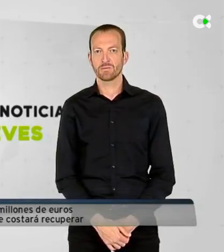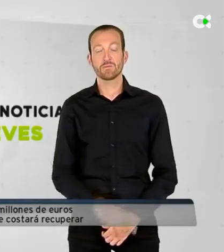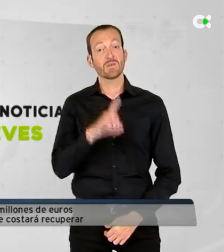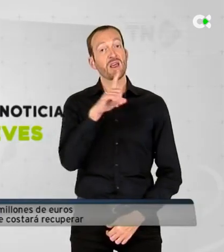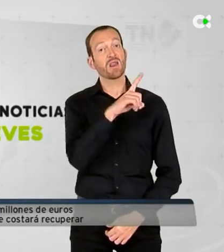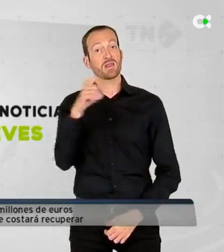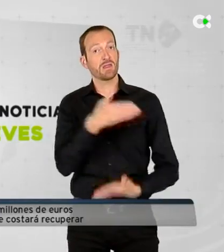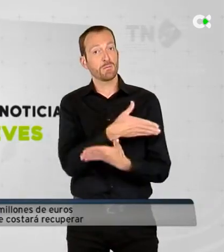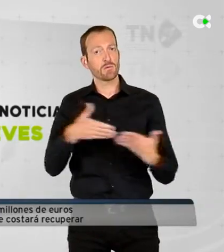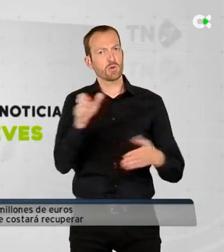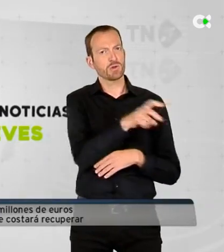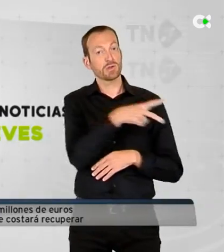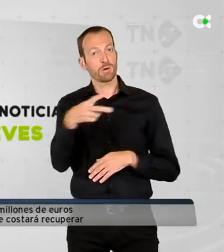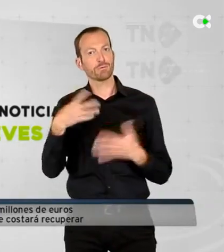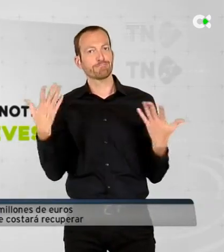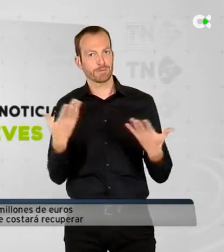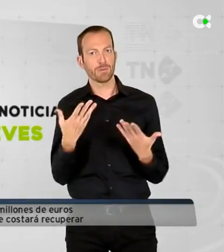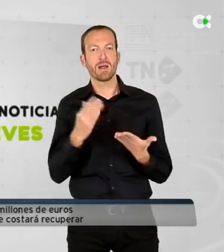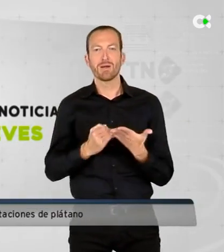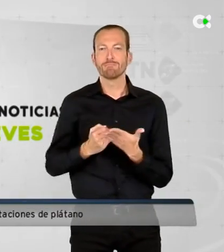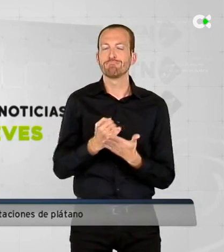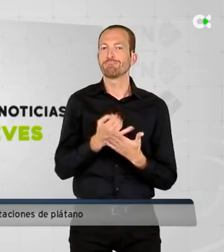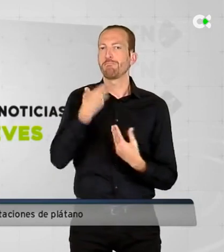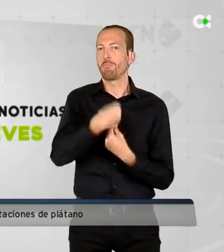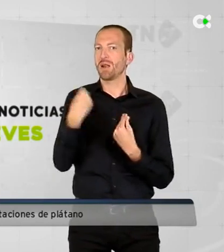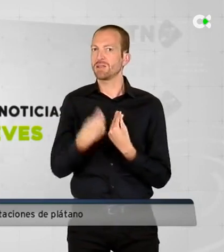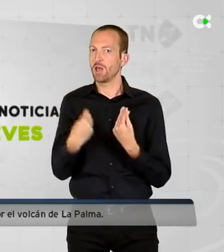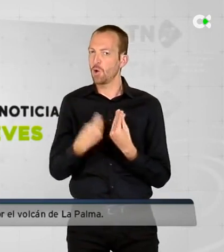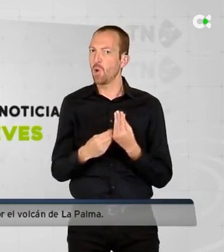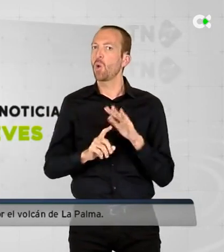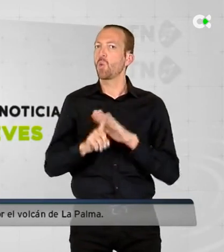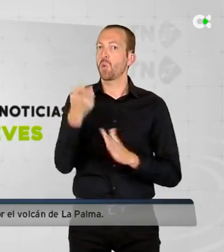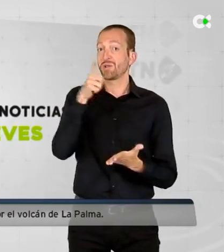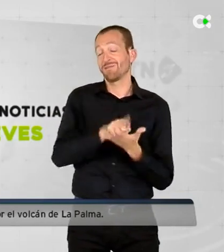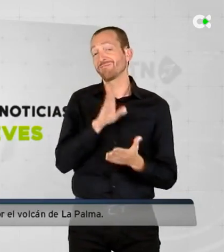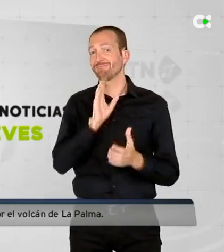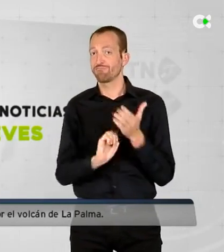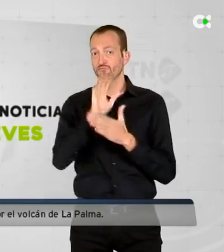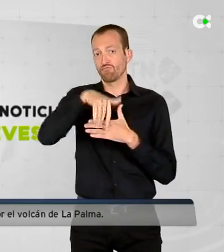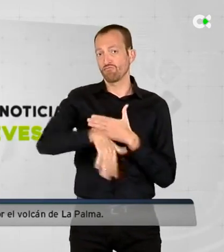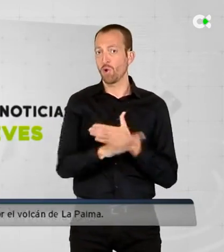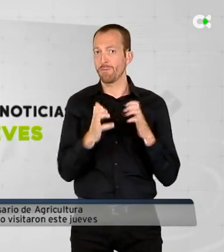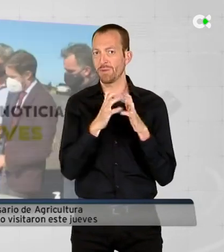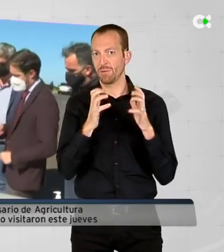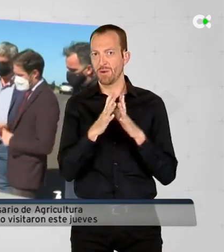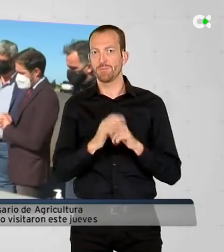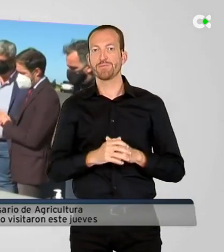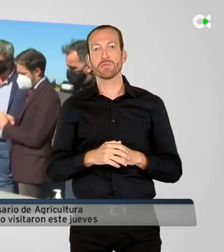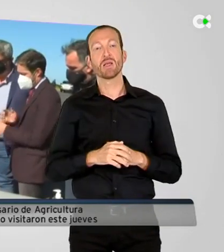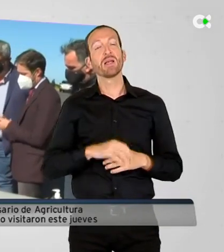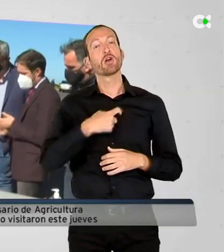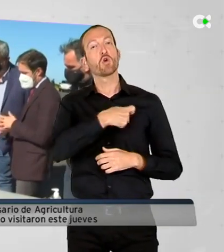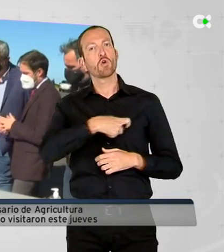100 millones de euros es lo que costará recuperar las plantaciones de plátano afectadas por el volcán de La Palma. El comisario de